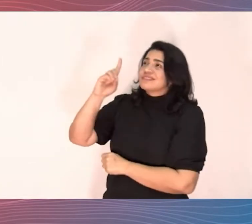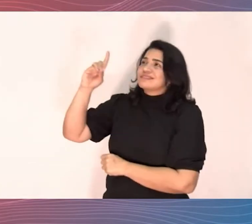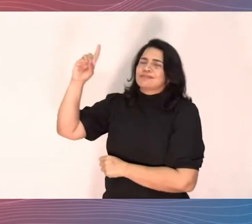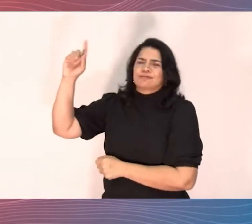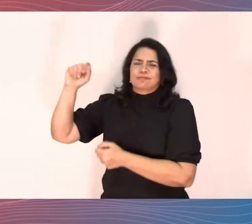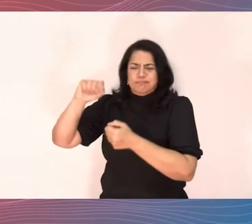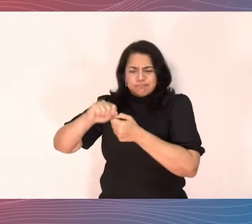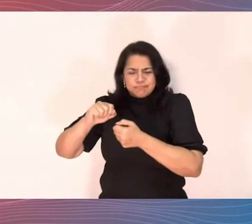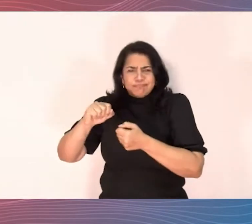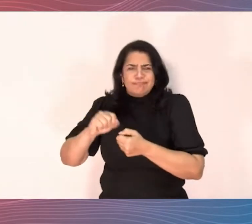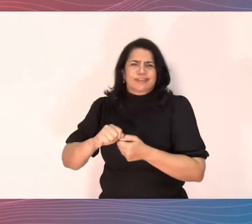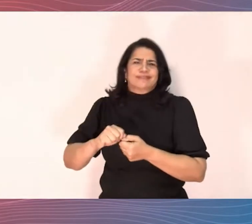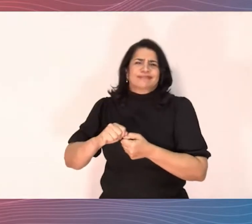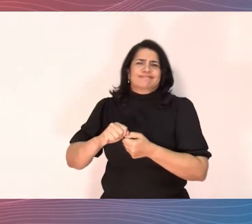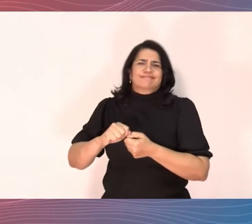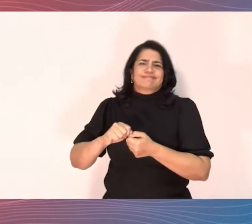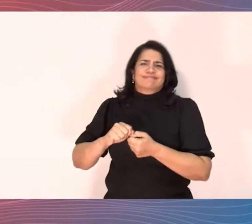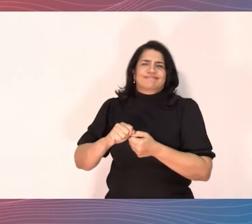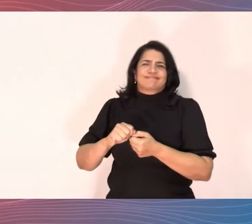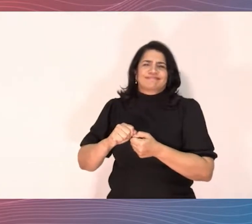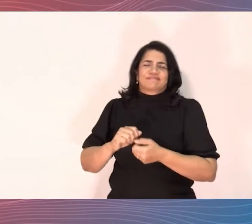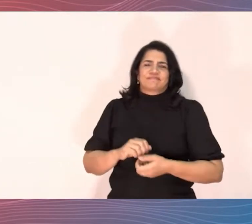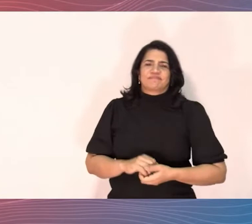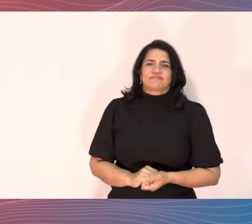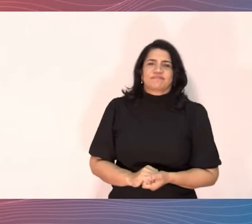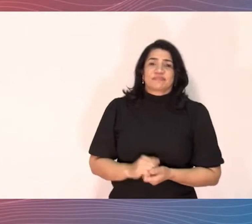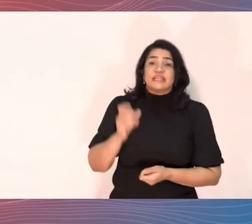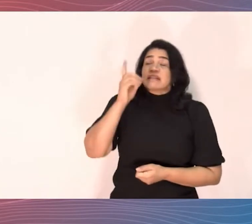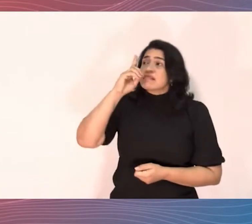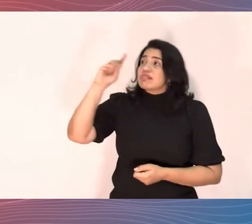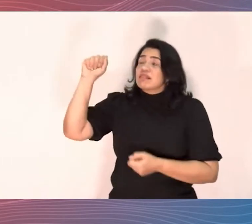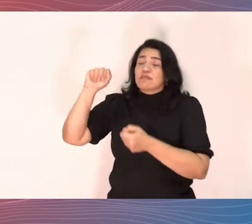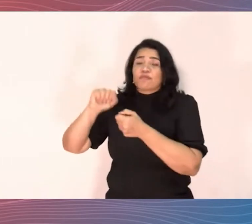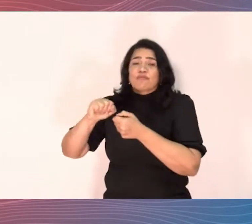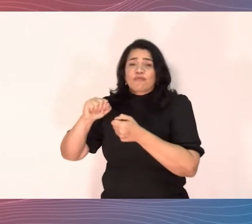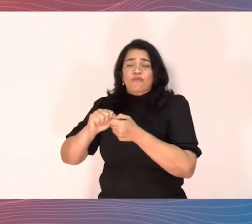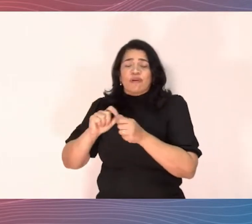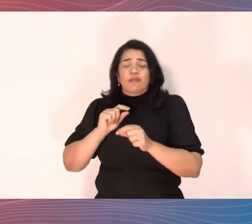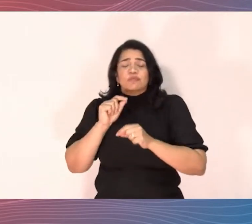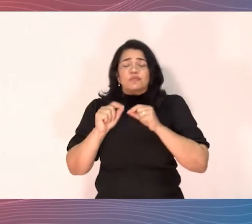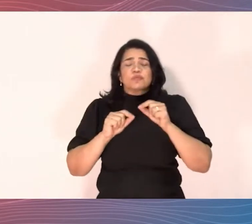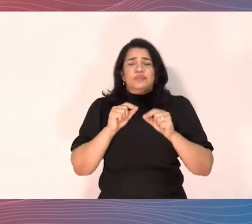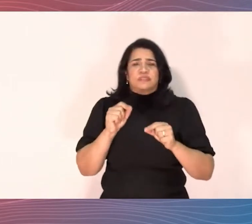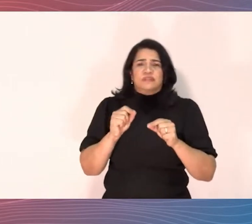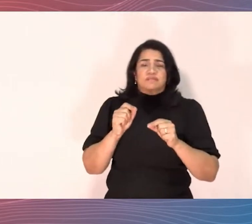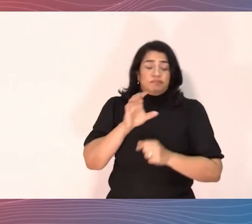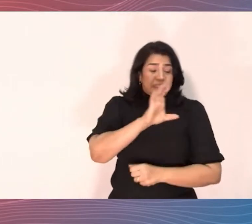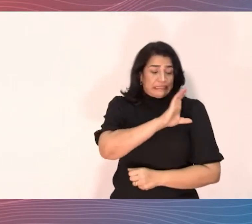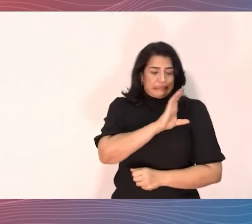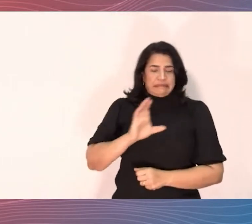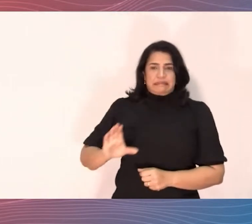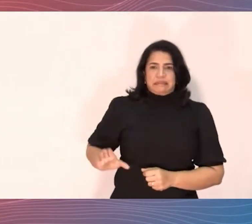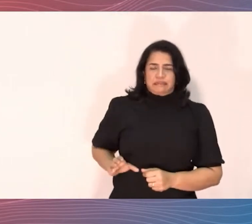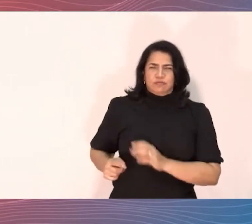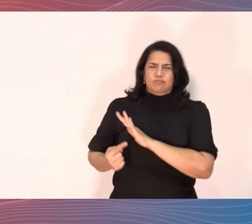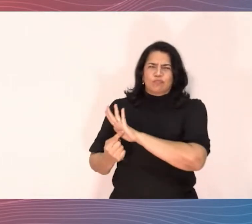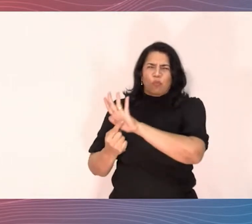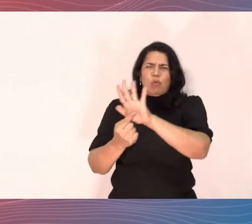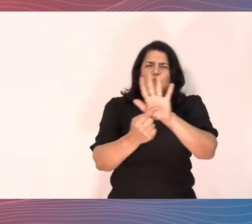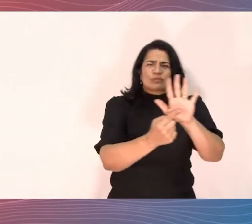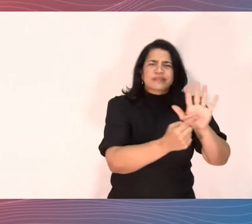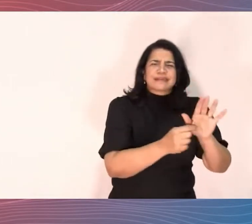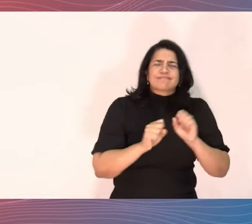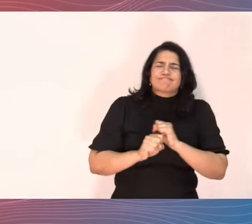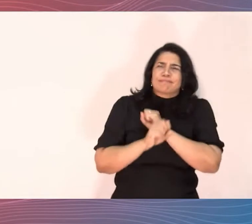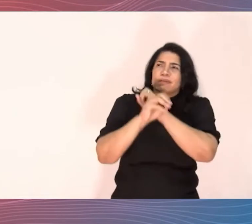Deus fez Cristo transmitir a glória dele. E essa glória vem pela palavra. Vem pela prática